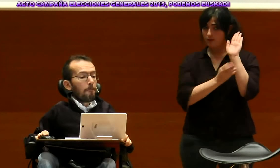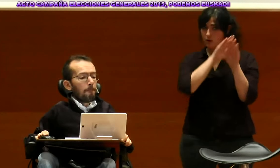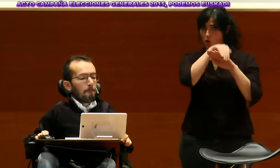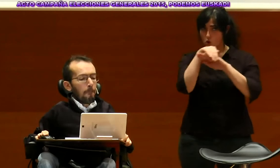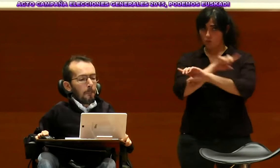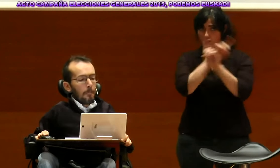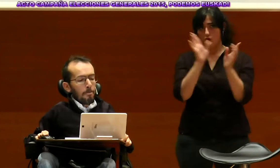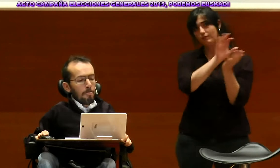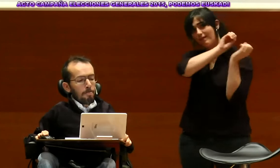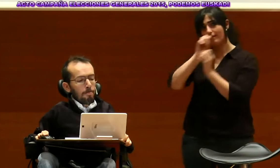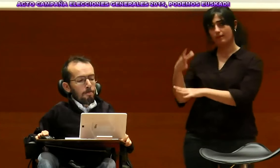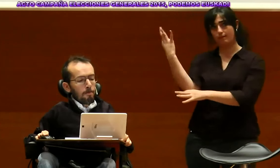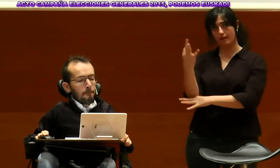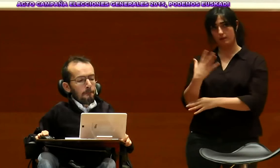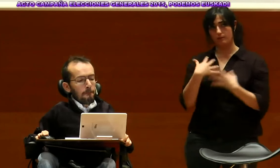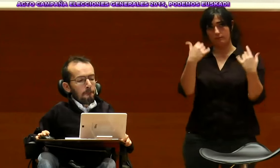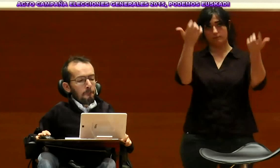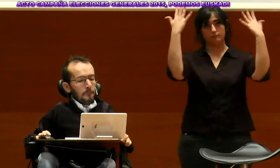electoral.